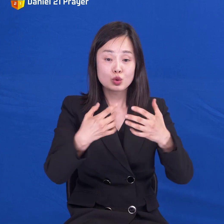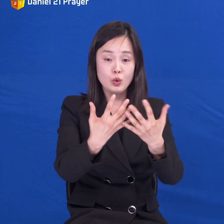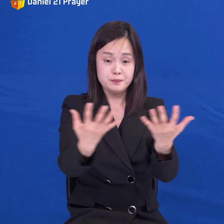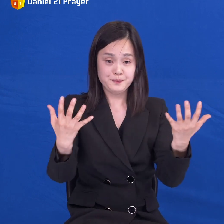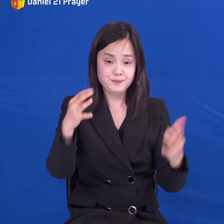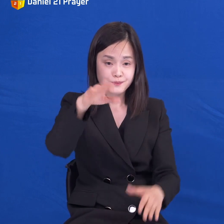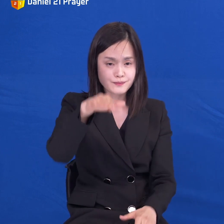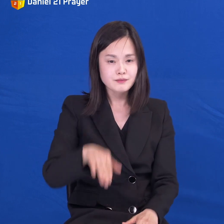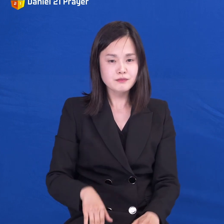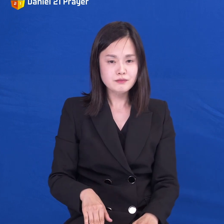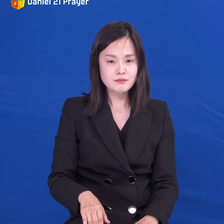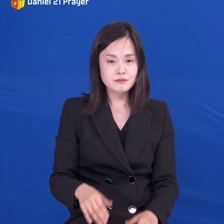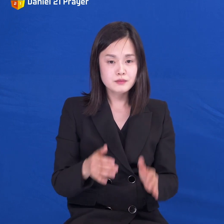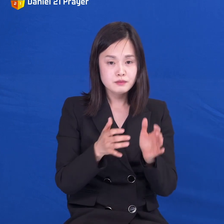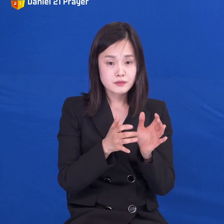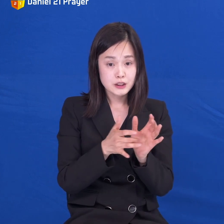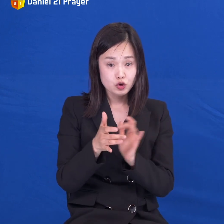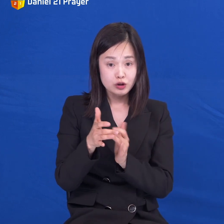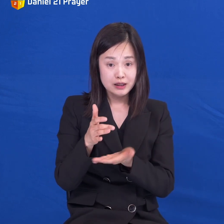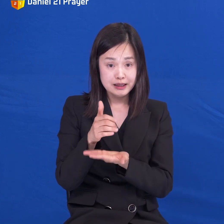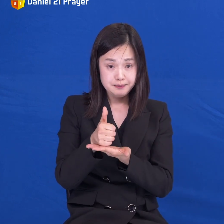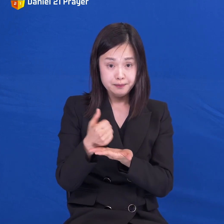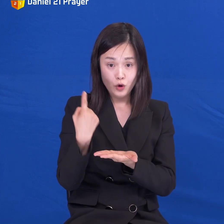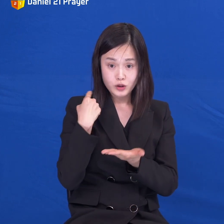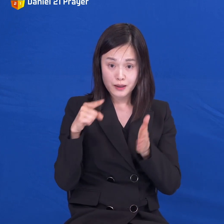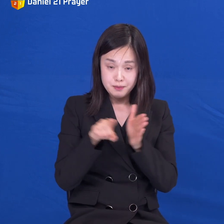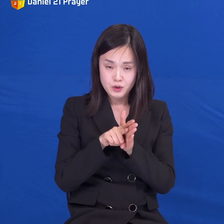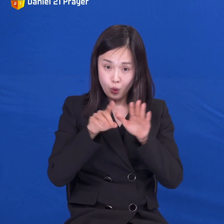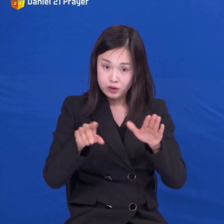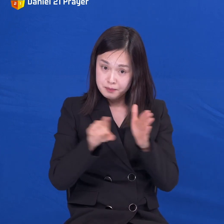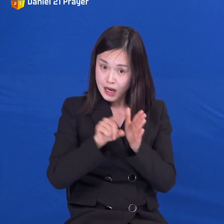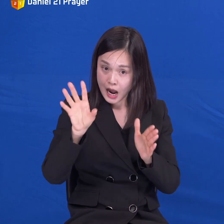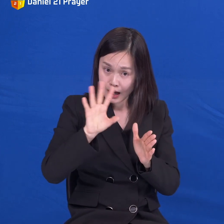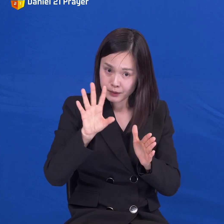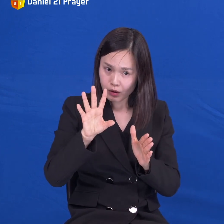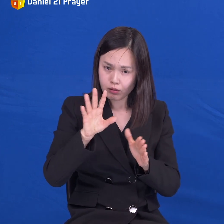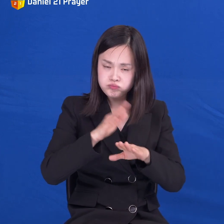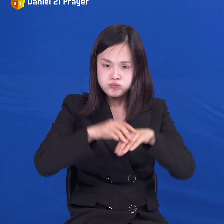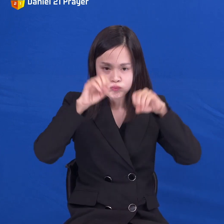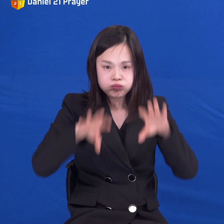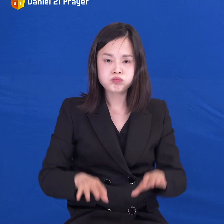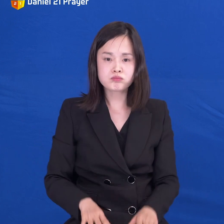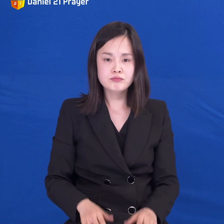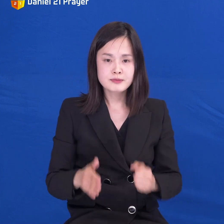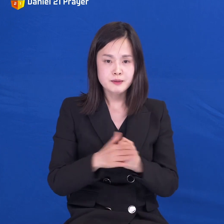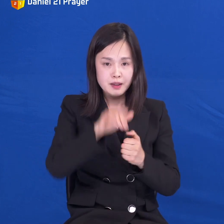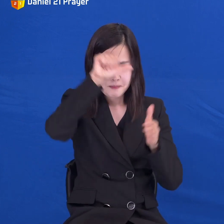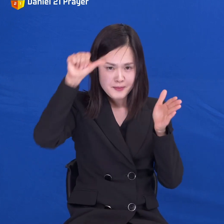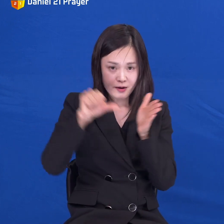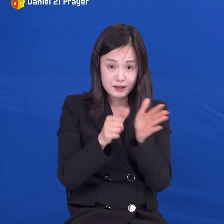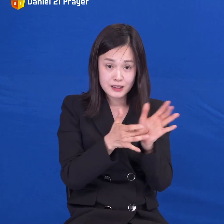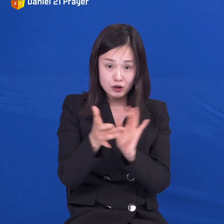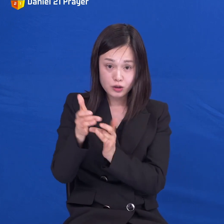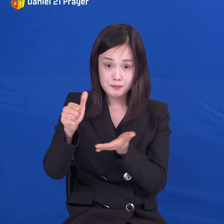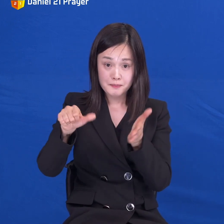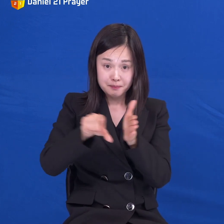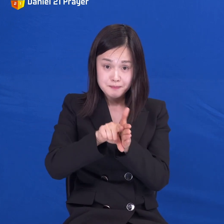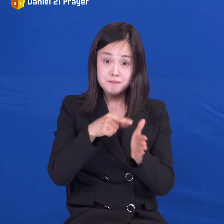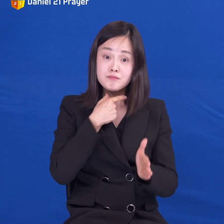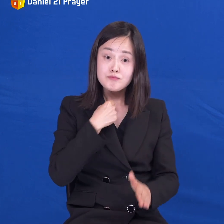어제 믿었다고 되는 것이 아닙니다. 오늘도 믿어야 합니다. 오늘도 믿을 사람 손드세요 하면 또 다 되는 거예요. 기가 막힌 메시지.